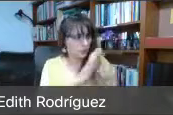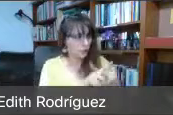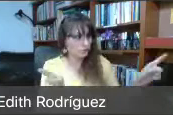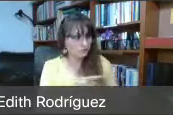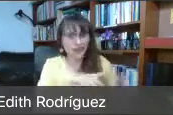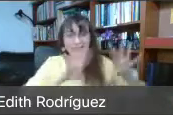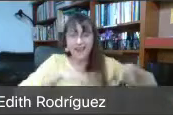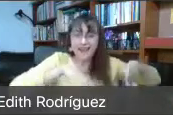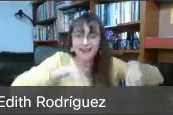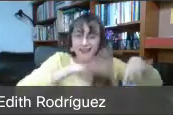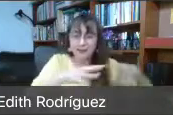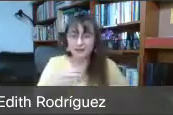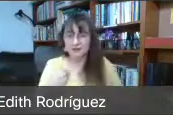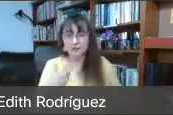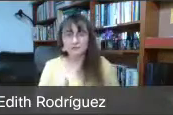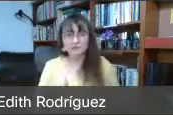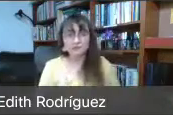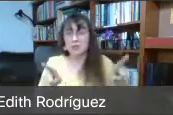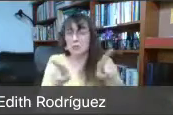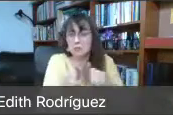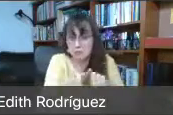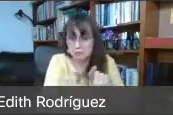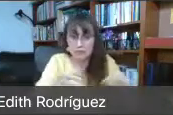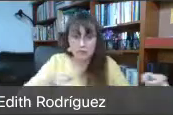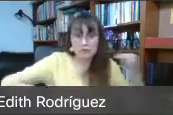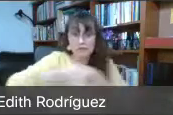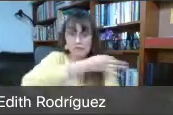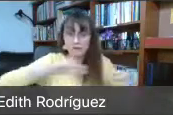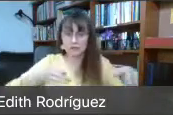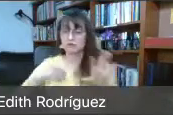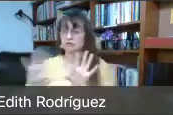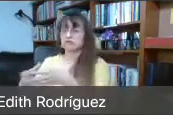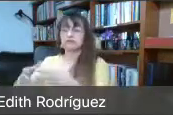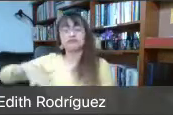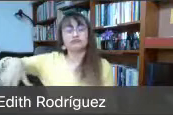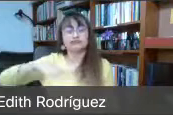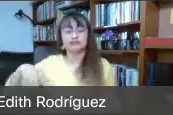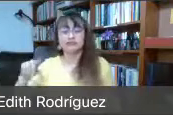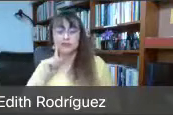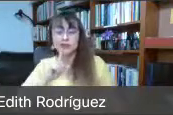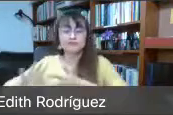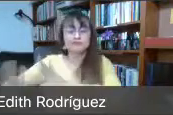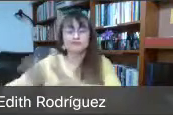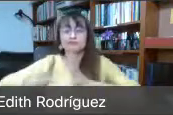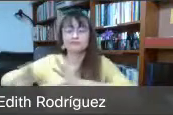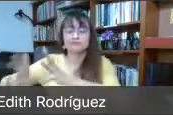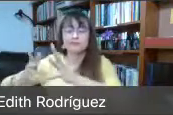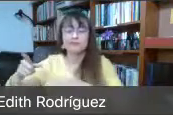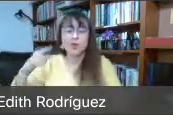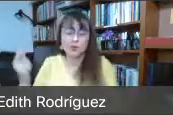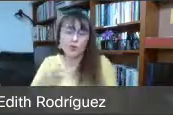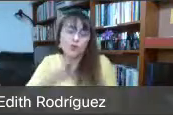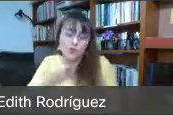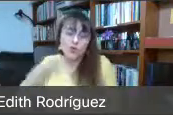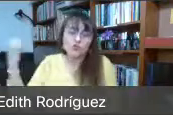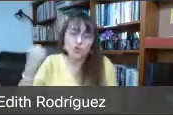la literatura desde el español y también lo que se quiere transmitir desde la cultura de la literatura